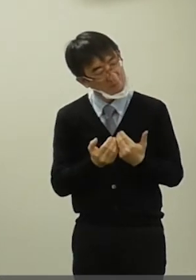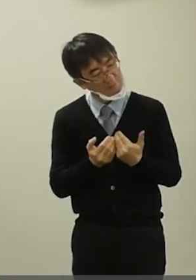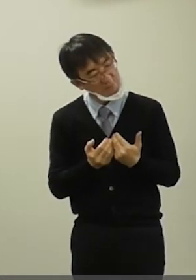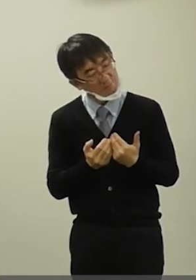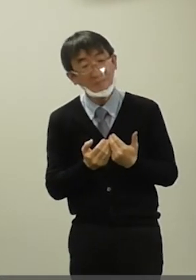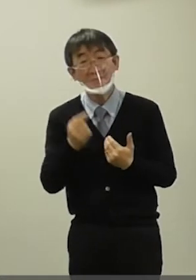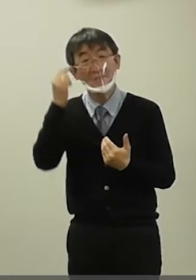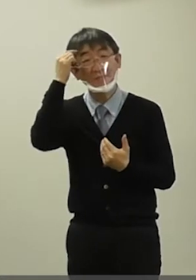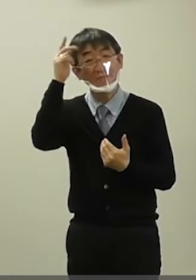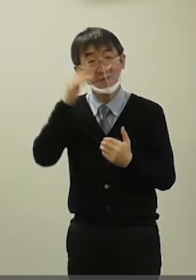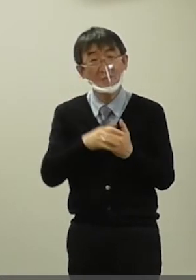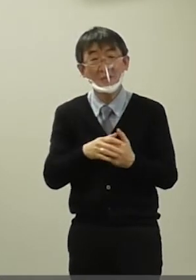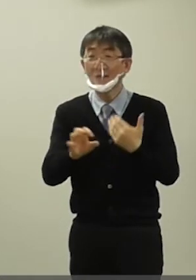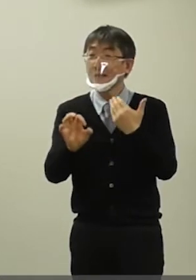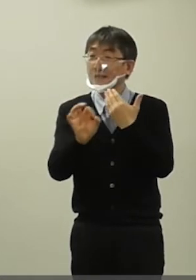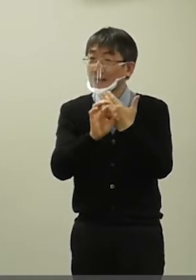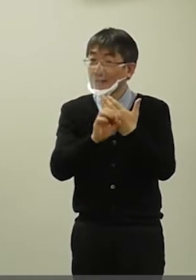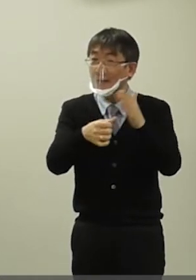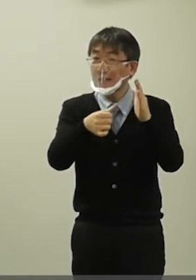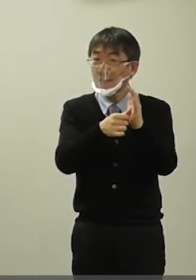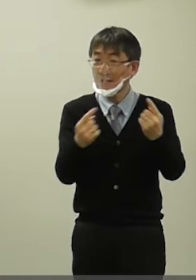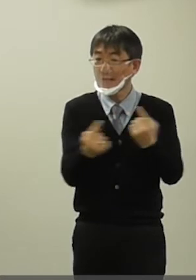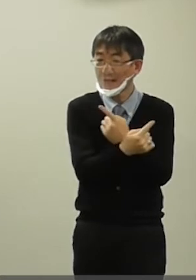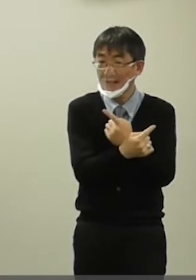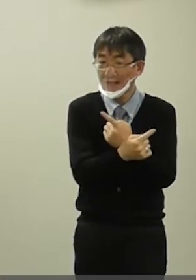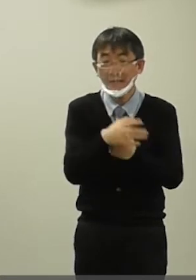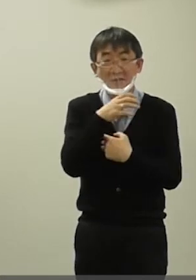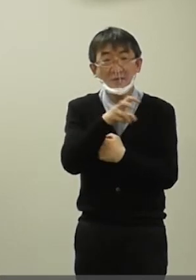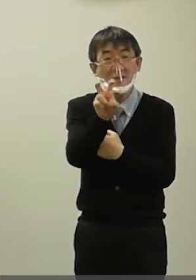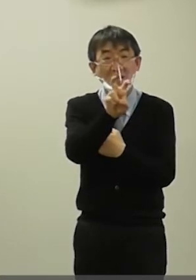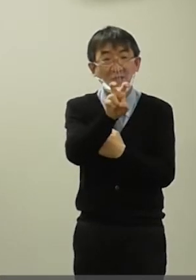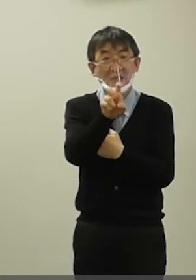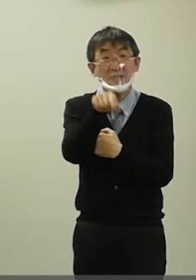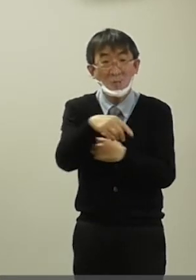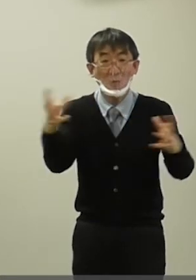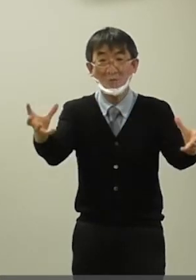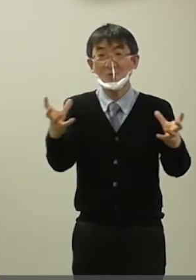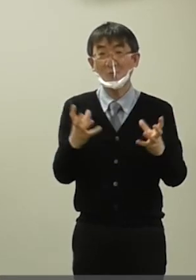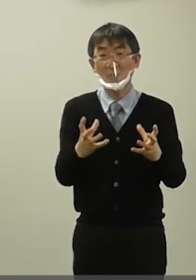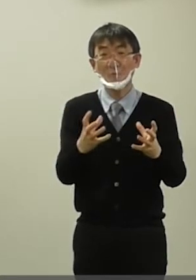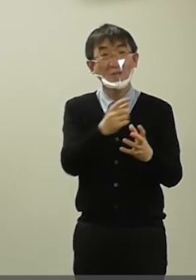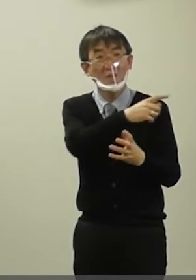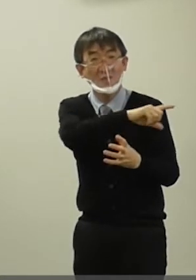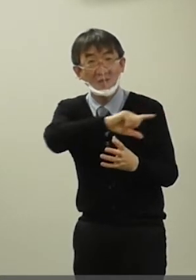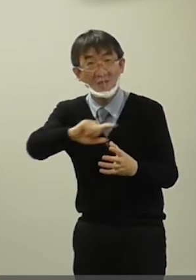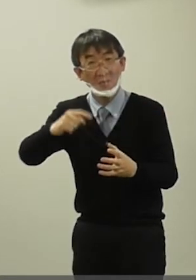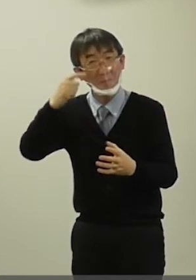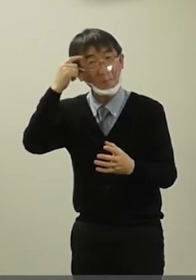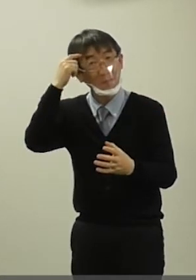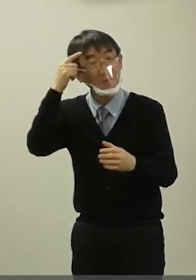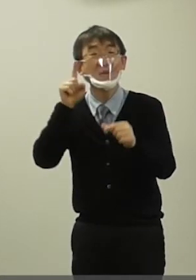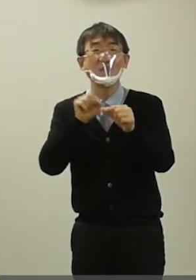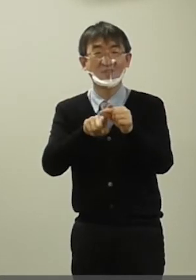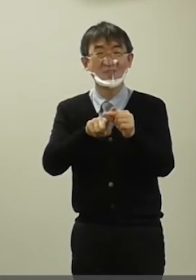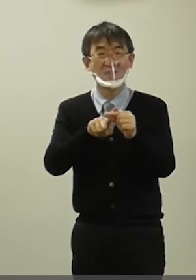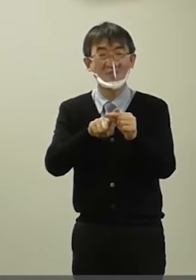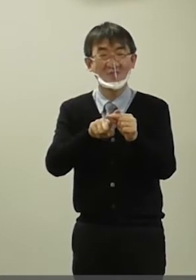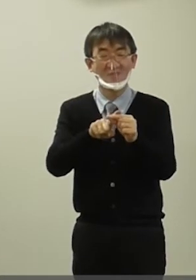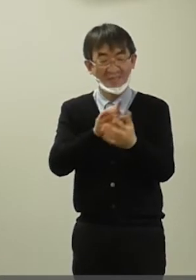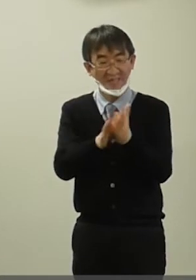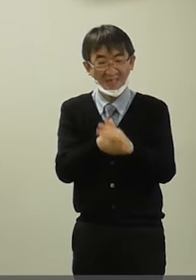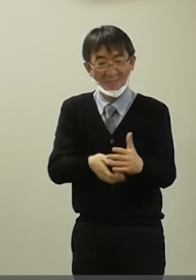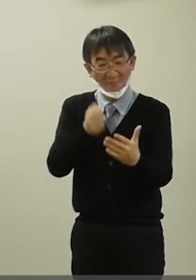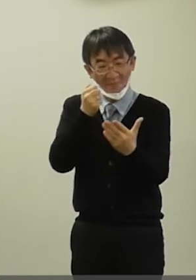として私の1人みたいな心はを他いくつか女を検討しておりますので改めて後日申し上げますけれど